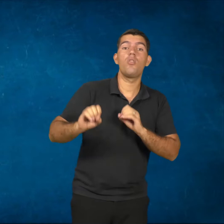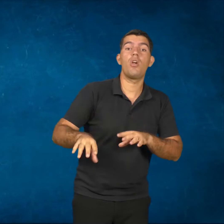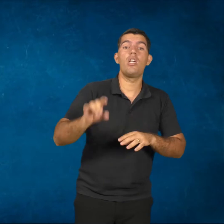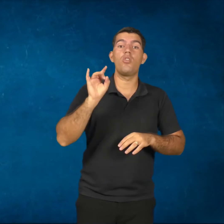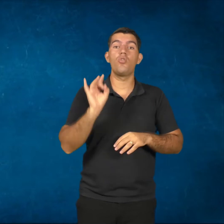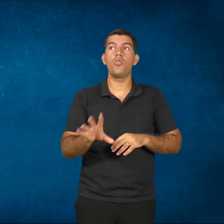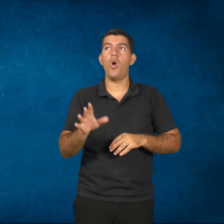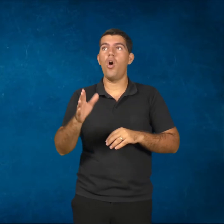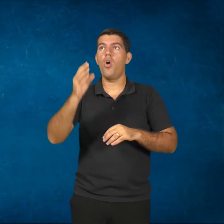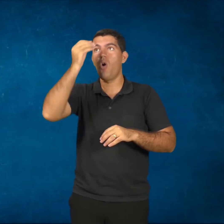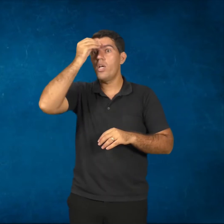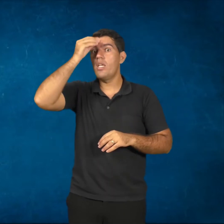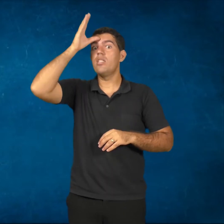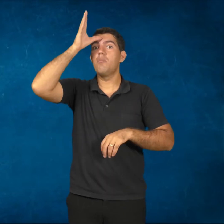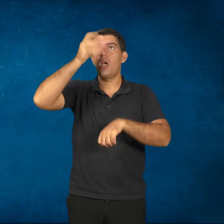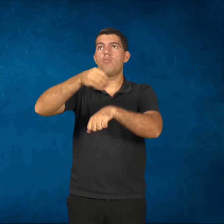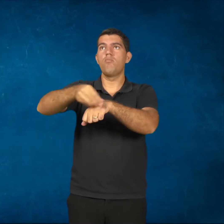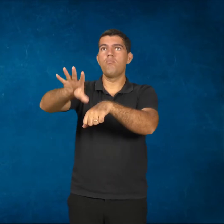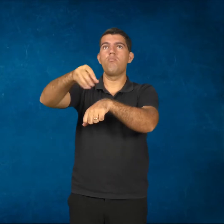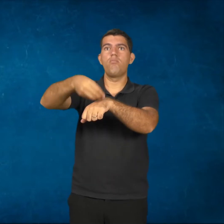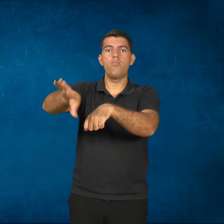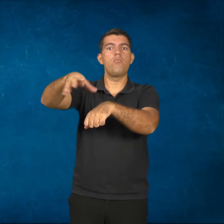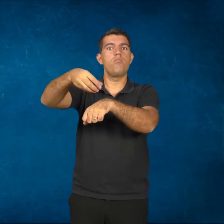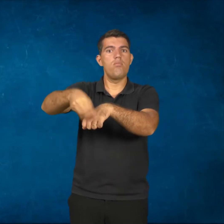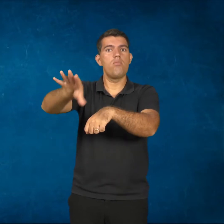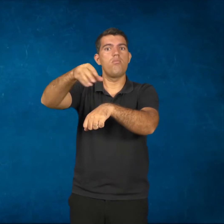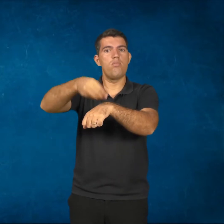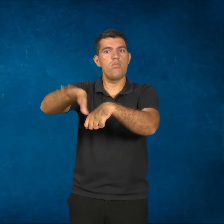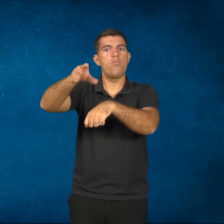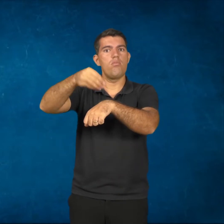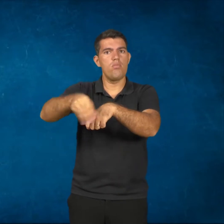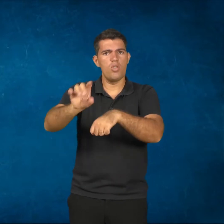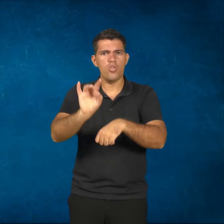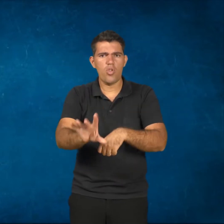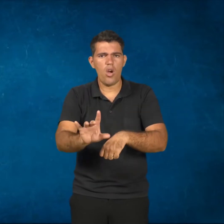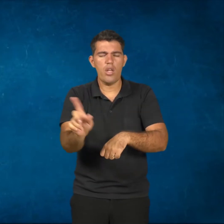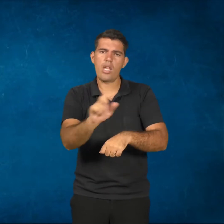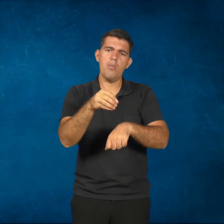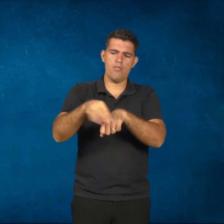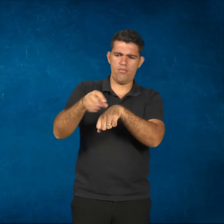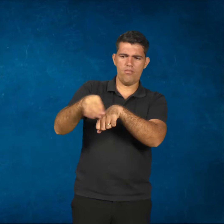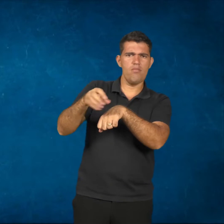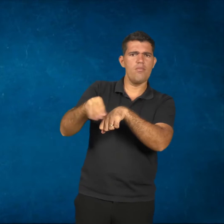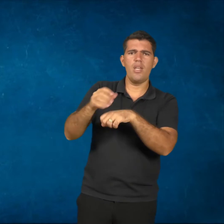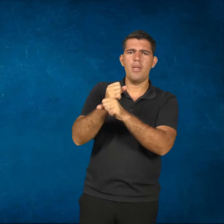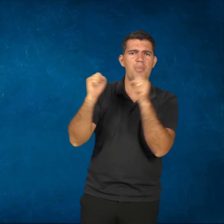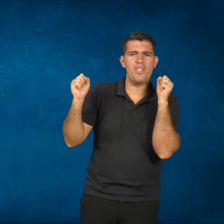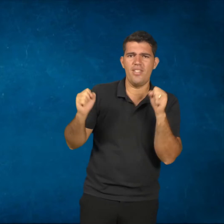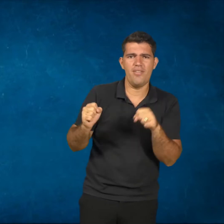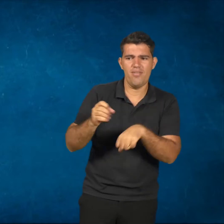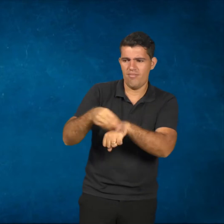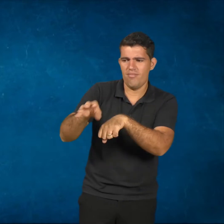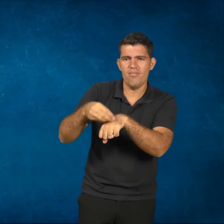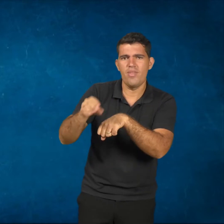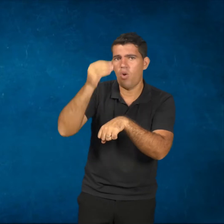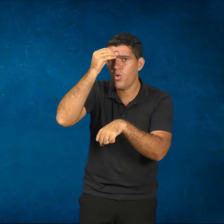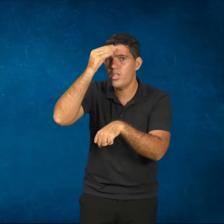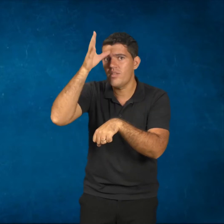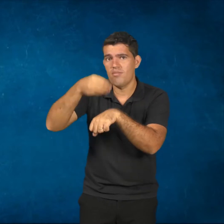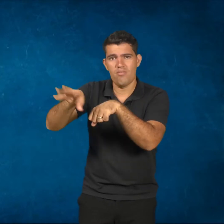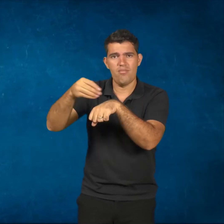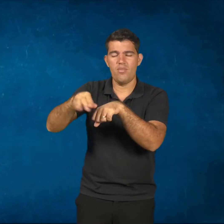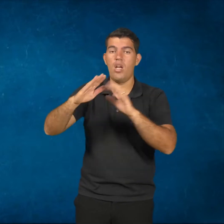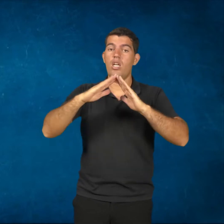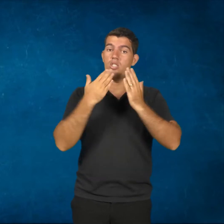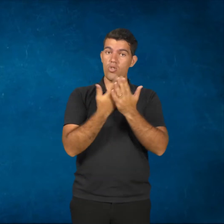simplesmente transmissão de conhecimento, como a nossa escola pensa. Aí nós vamos ver que transmissão de conhecimento é impossível, não se transmite conhecimento.